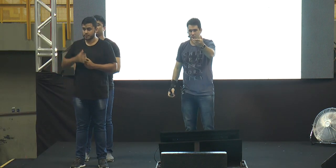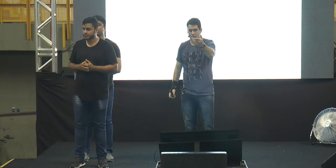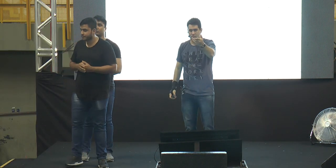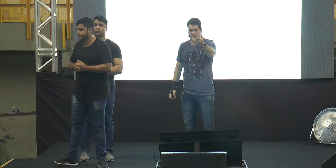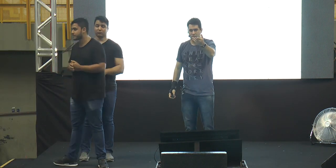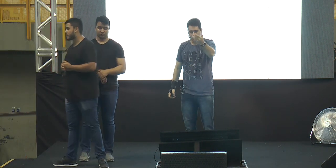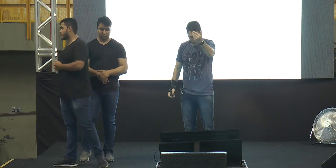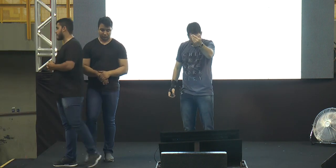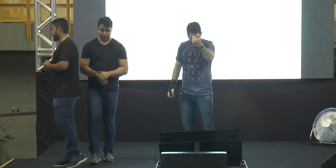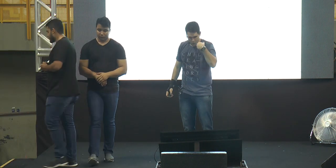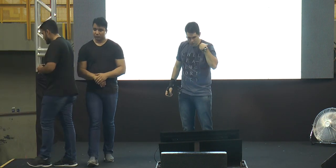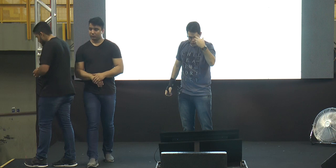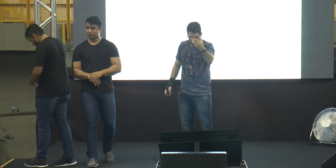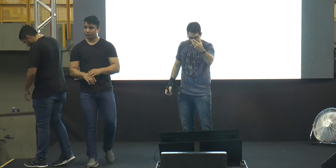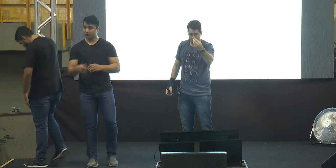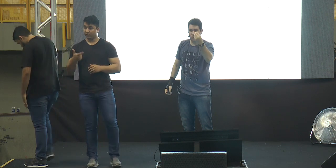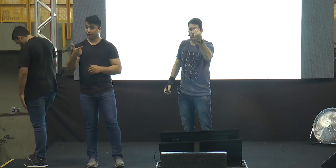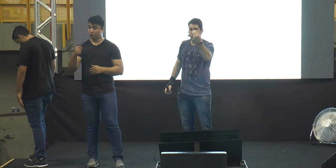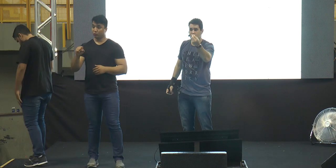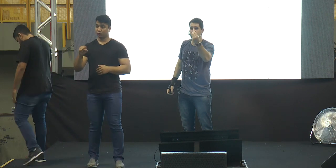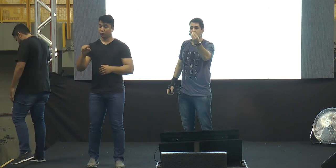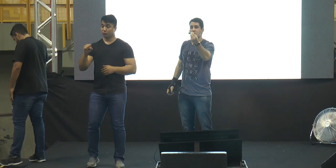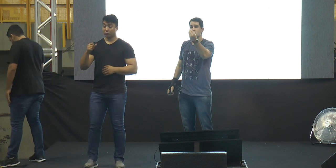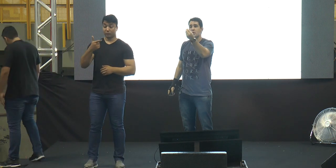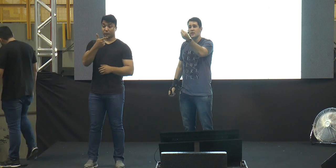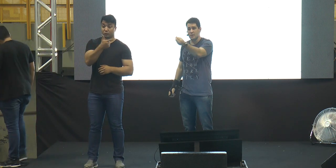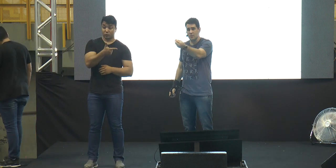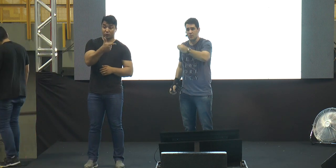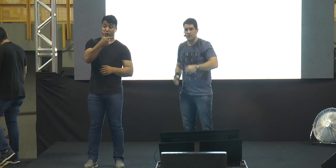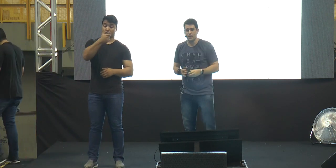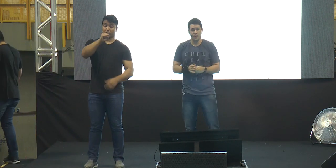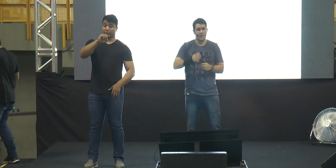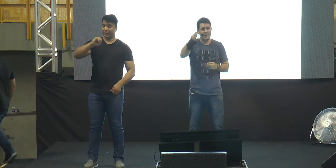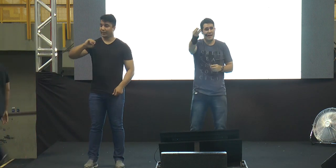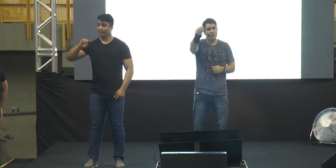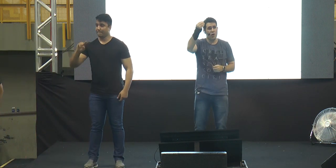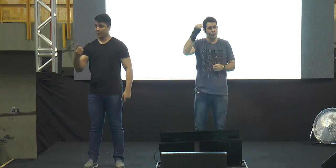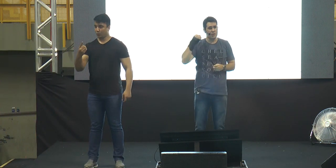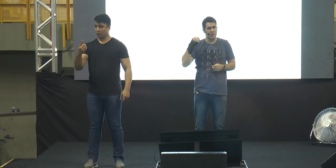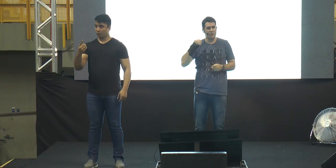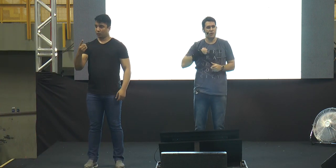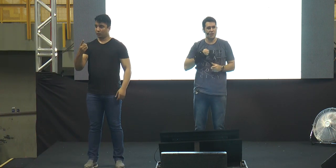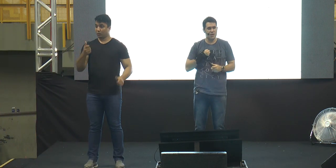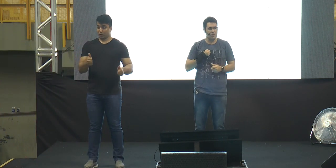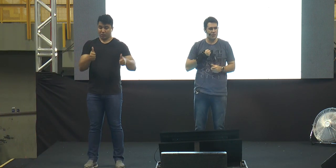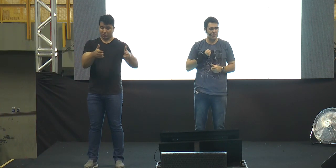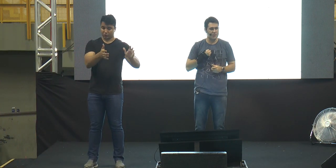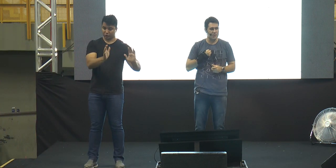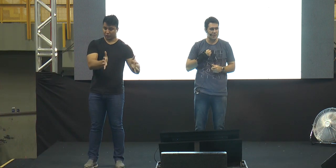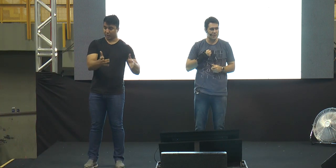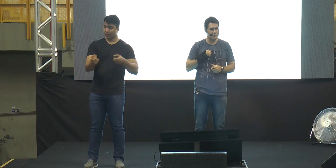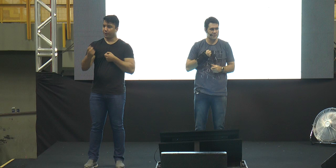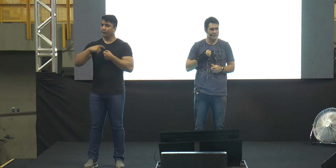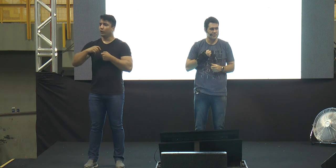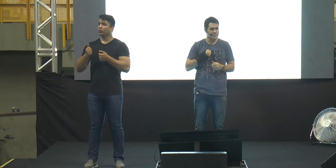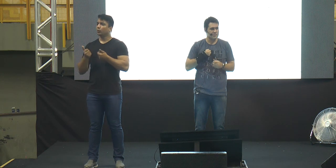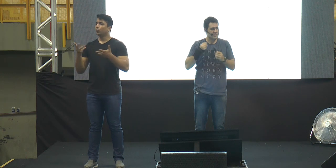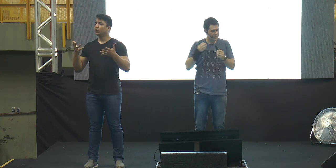28 mil. 28 mil não, me desculpem. 280 mil. Na volta, eu vou gastar quanto de